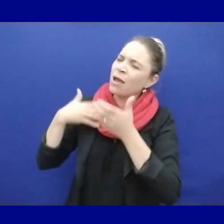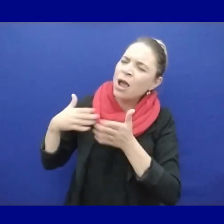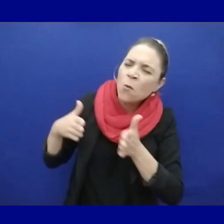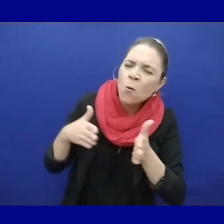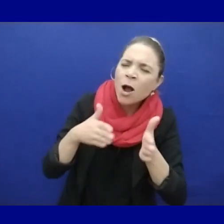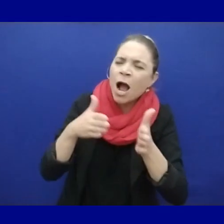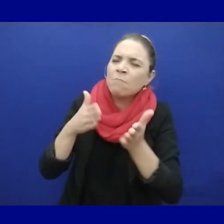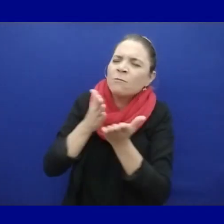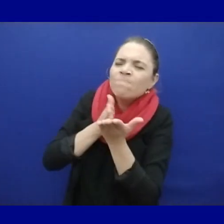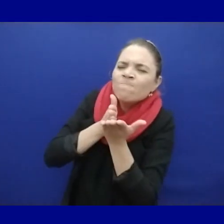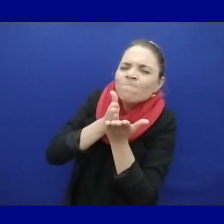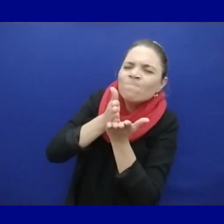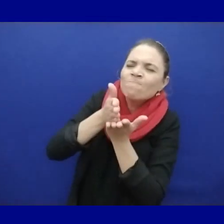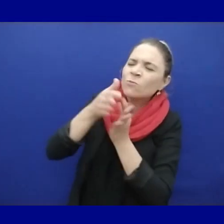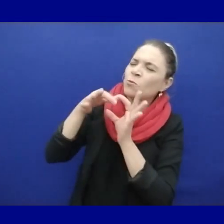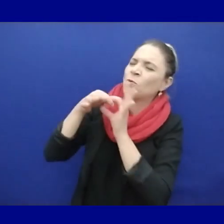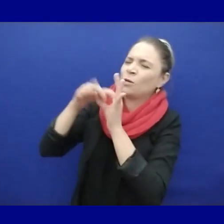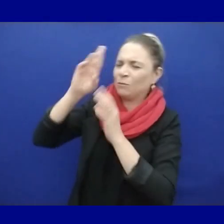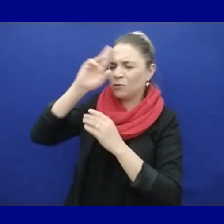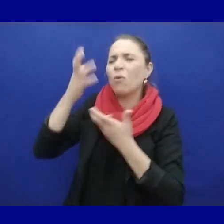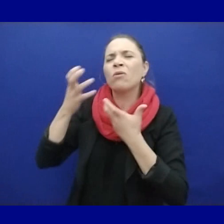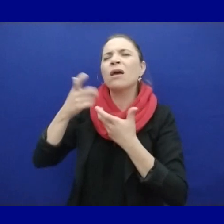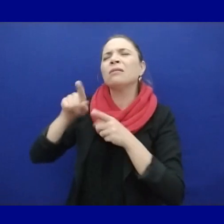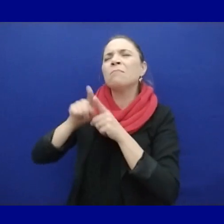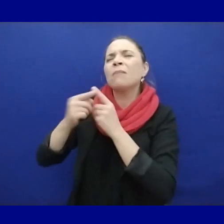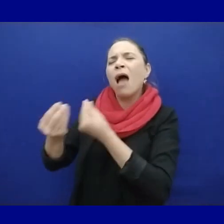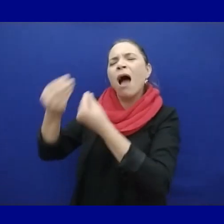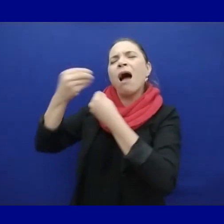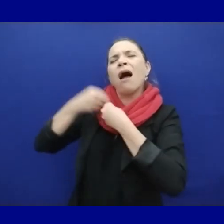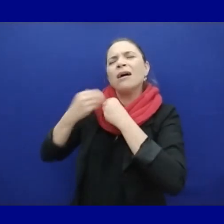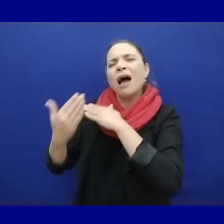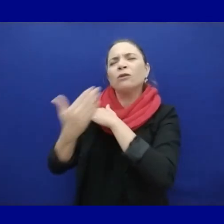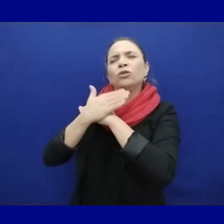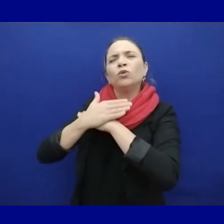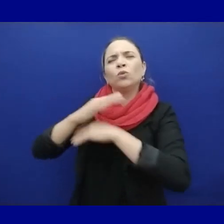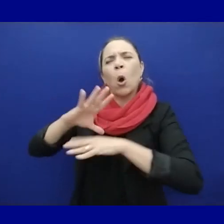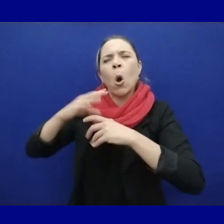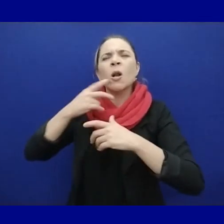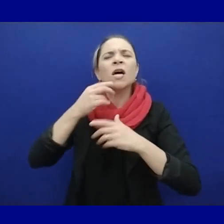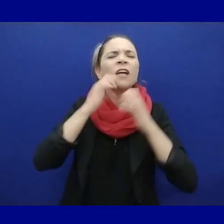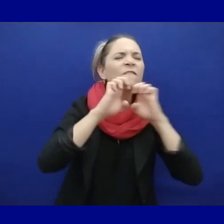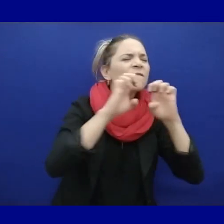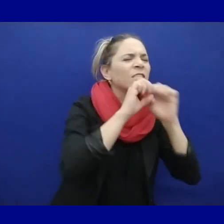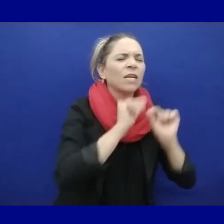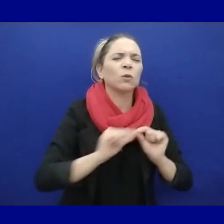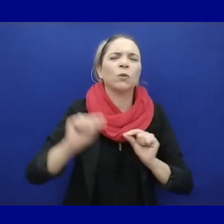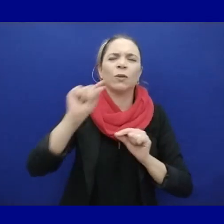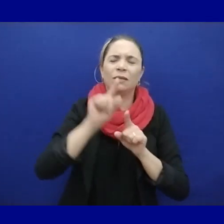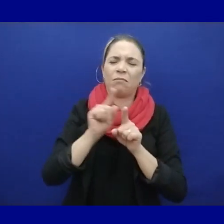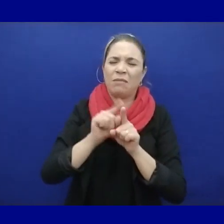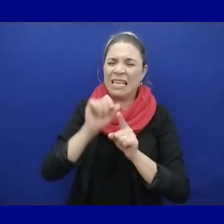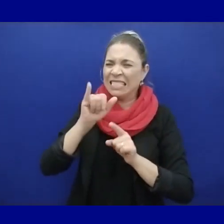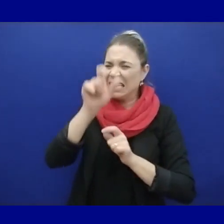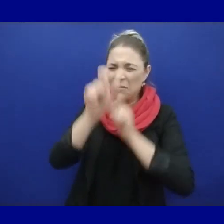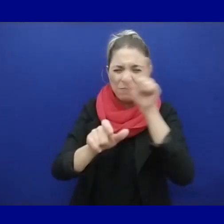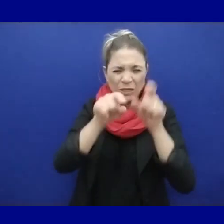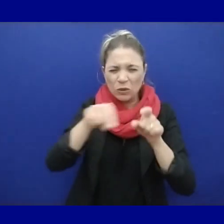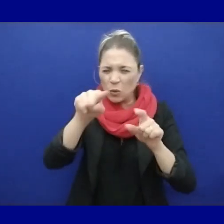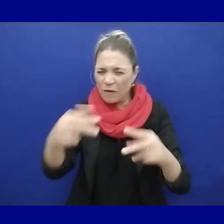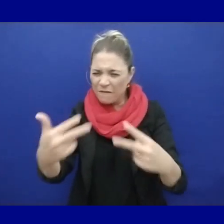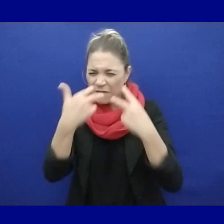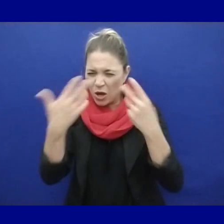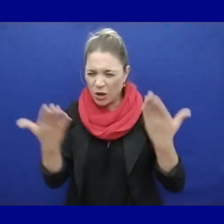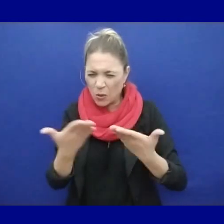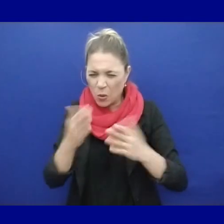caminho. Ajude-nos, Senhor, a continuar espalhando essa mensagem. E se alguém que nos ouve ainda não creu, Senhor, abra-lhe o coração para que creia e